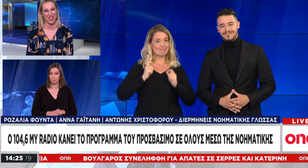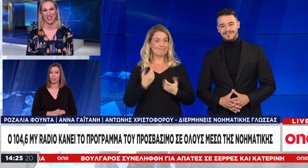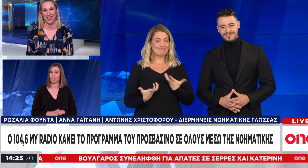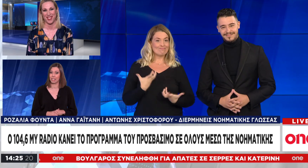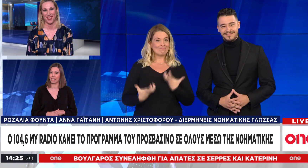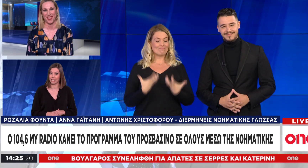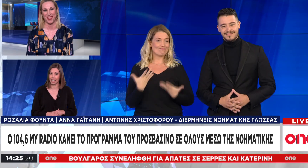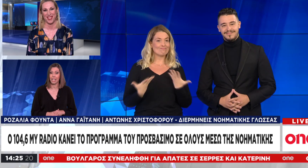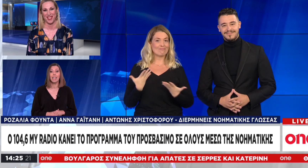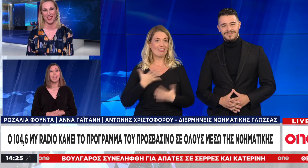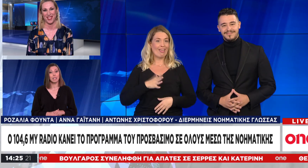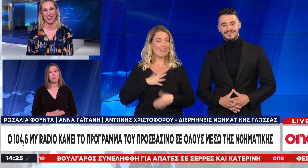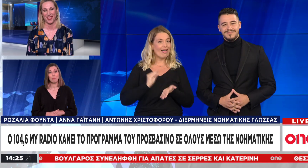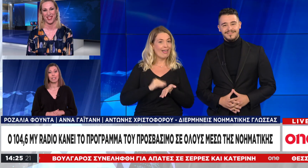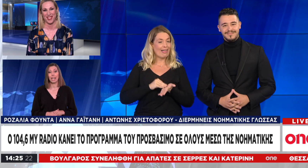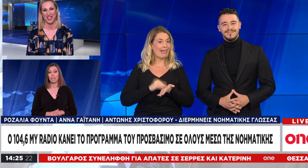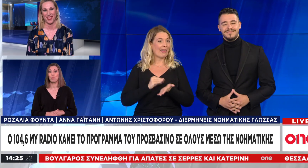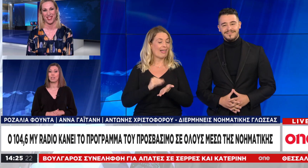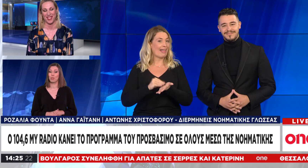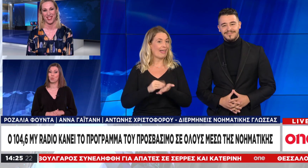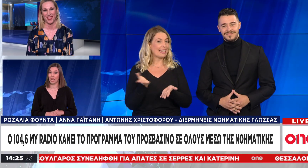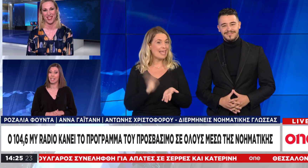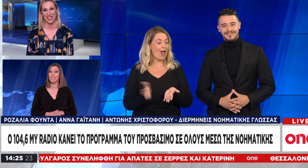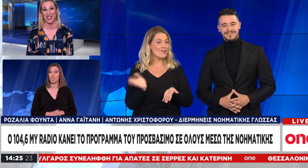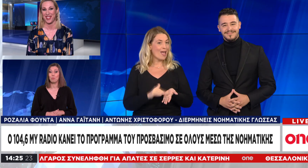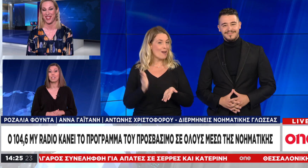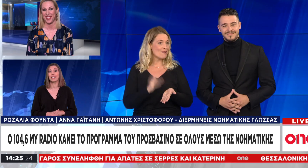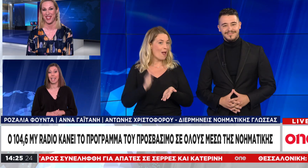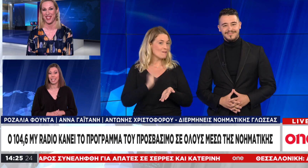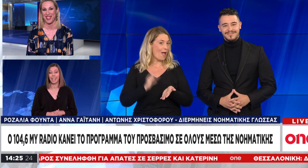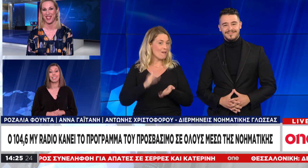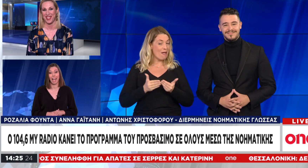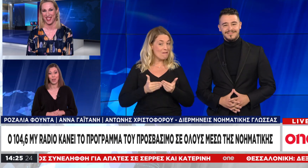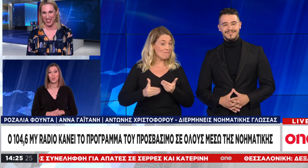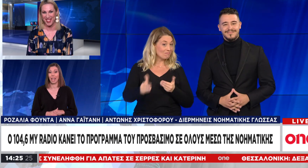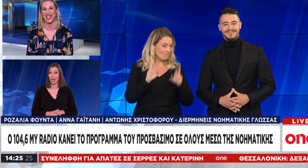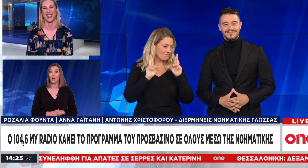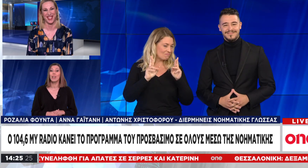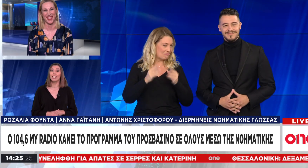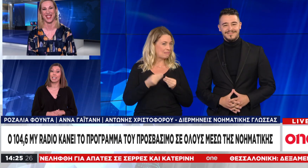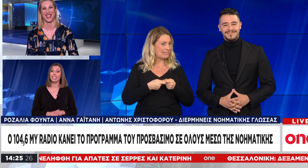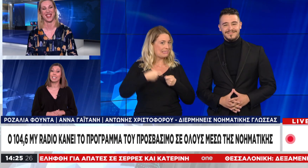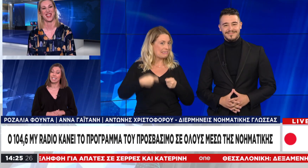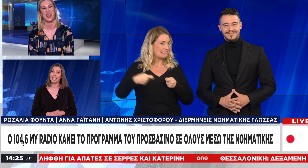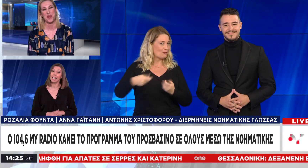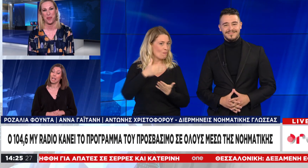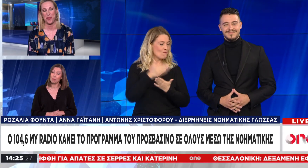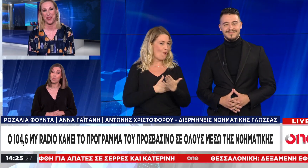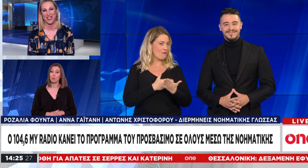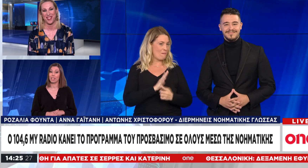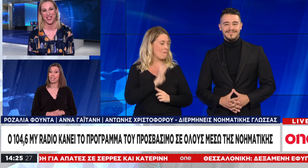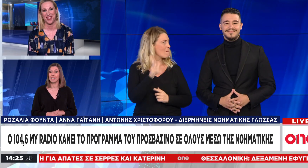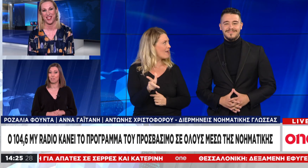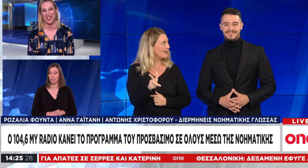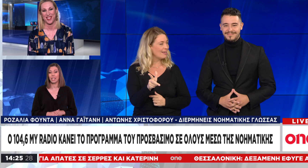σήμερα και θα συνεχιστεί είναι πραγματικά κάτι που μας ενθουσιάζει και θέλουμε συνέχεια κι άλλο κι άλλο να γίνεται συνέχεια ελπίζουμε